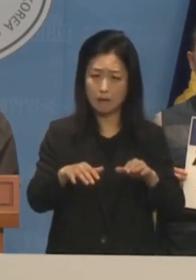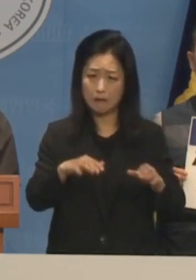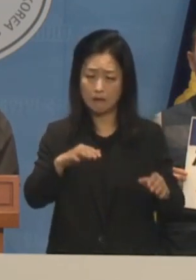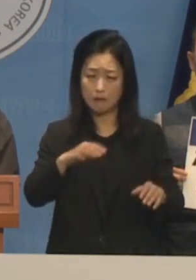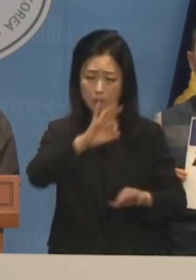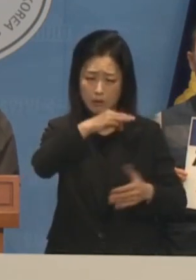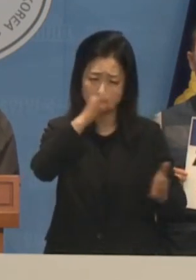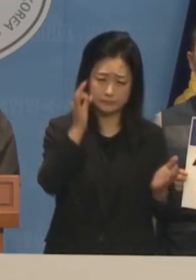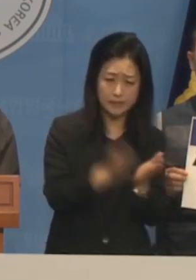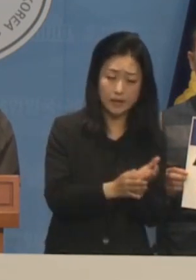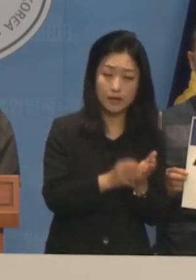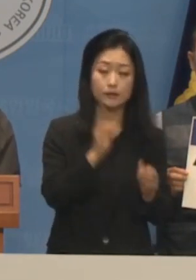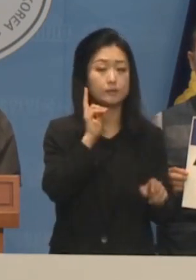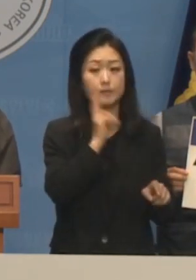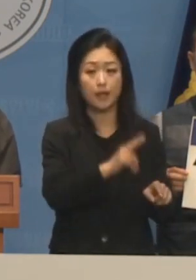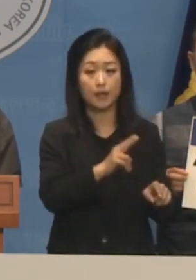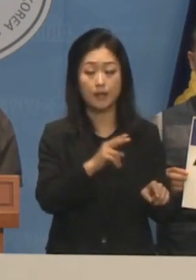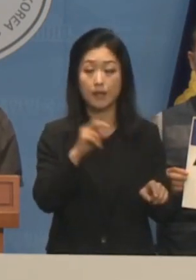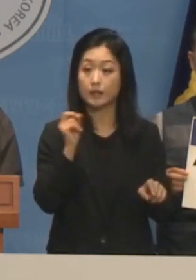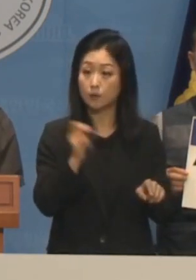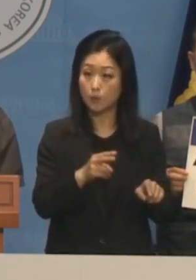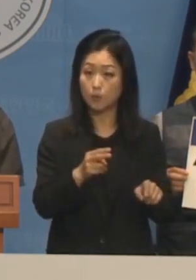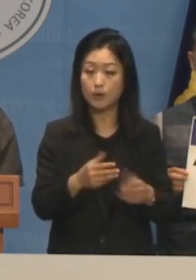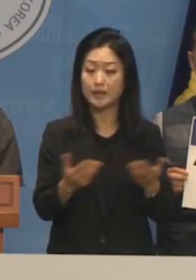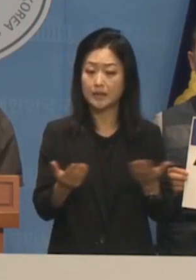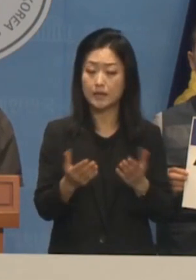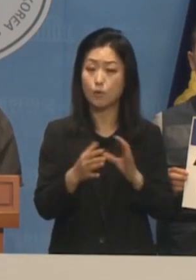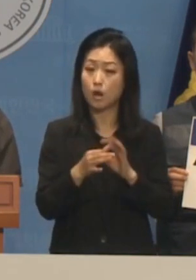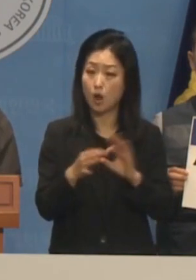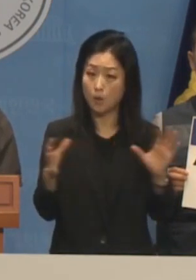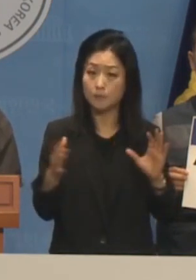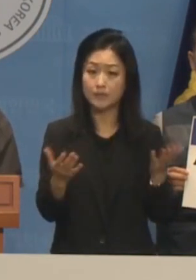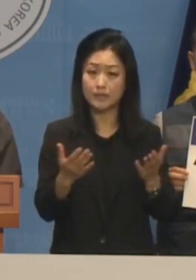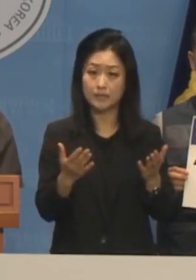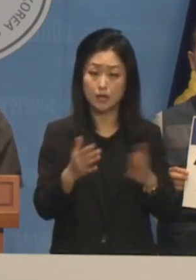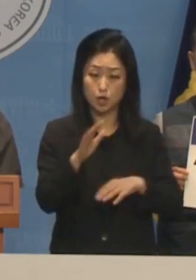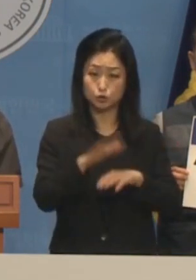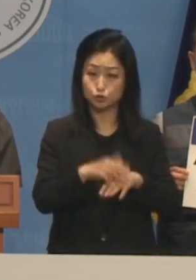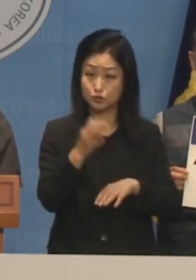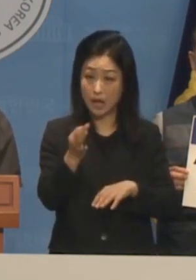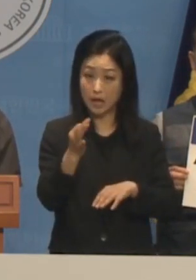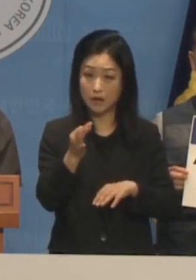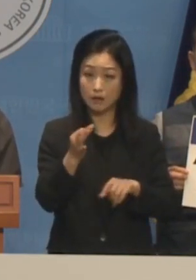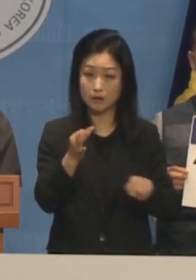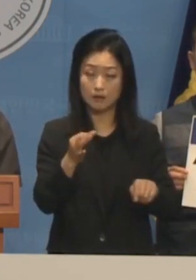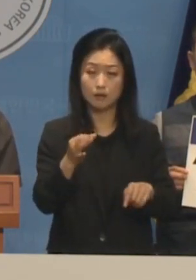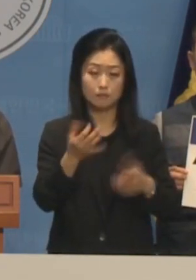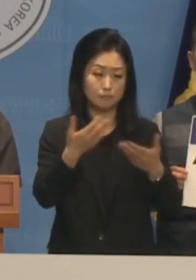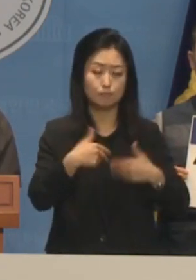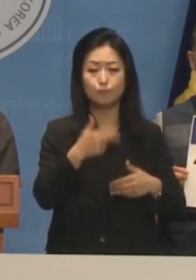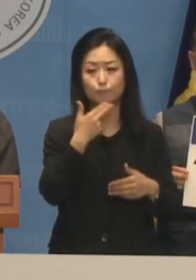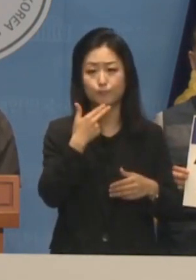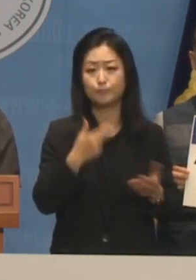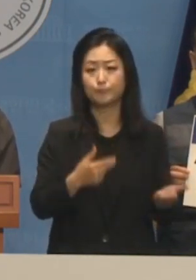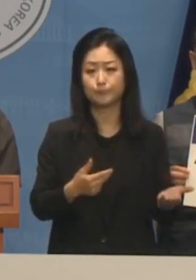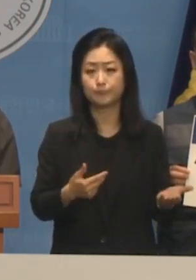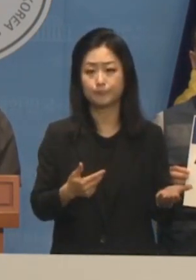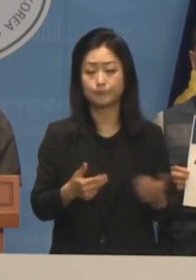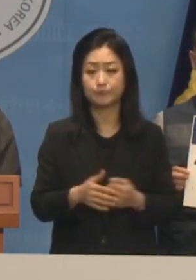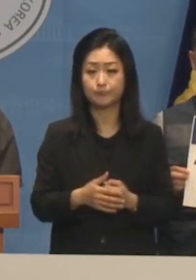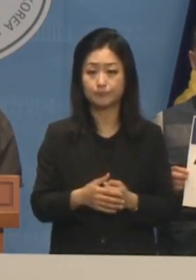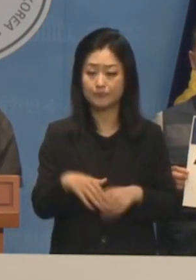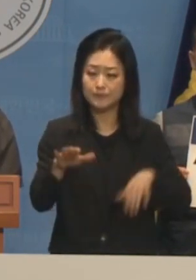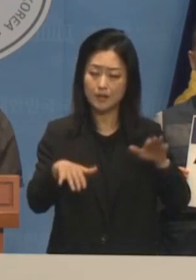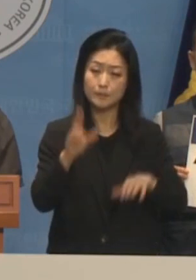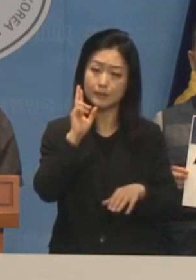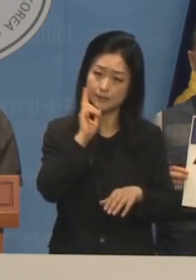불평등이 만연합니다. 심지어는 직무와 관련이 없는 수당에서조차 차별을 받고 있습니다.